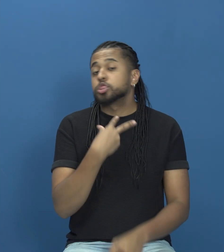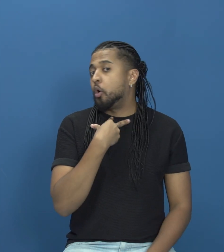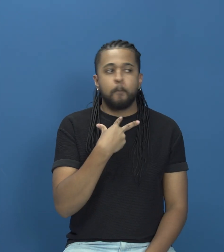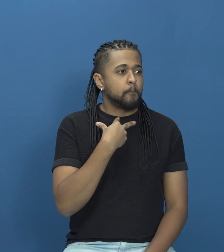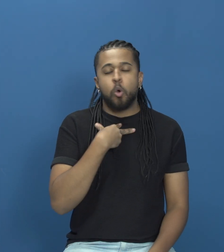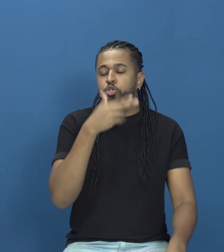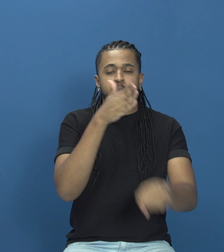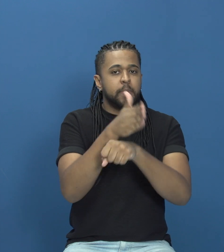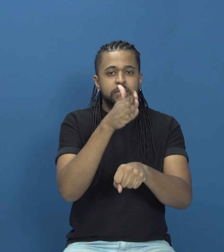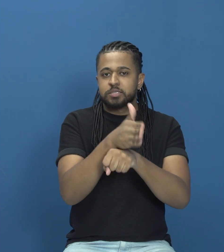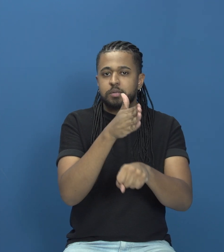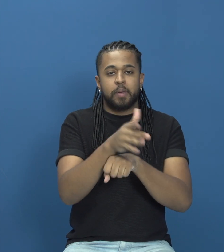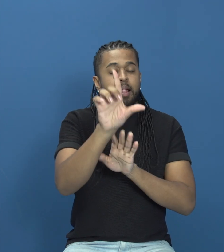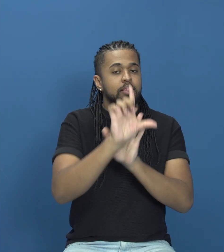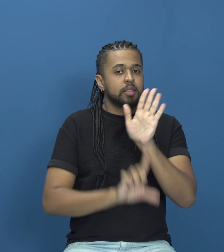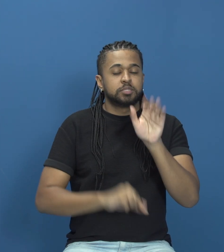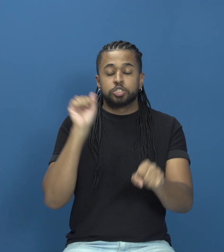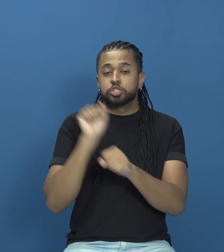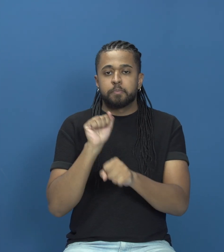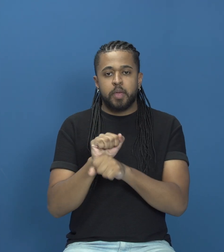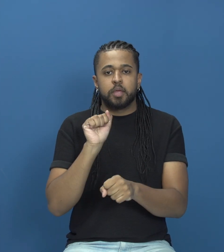poderá participar da lista de espera,